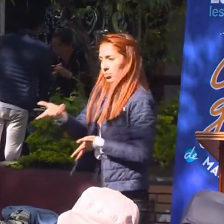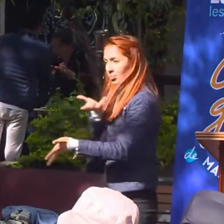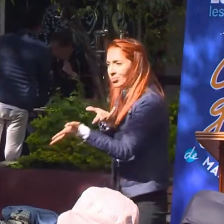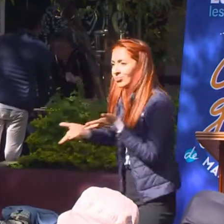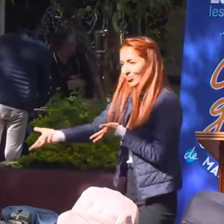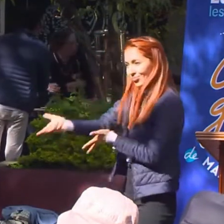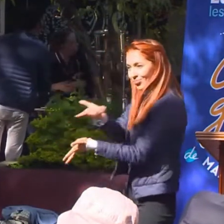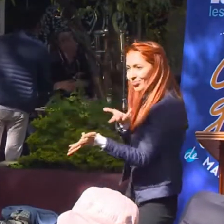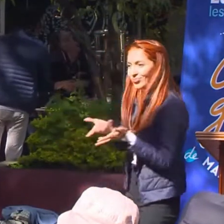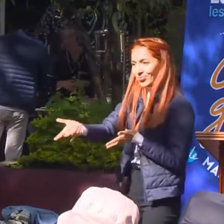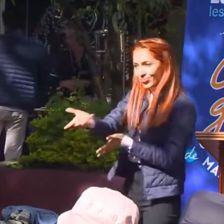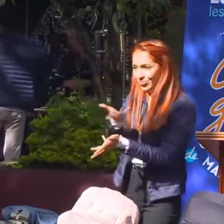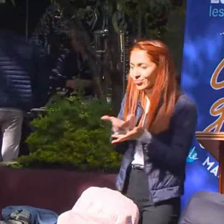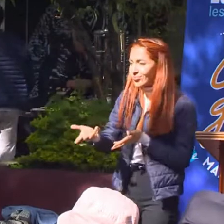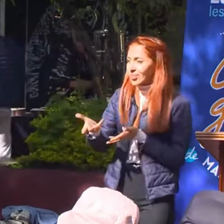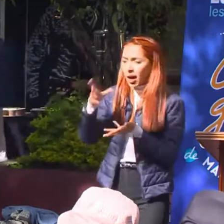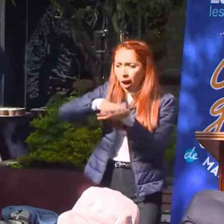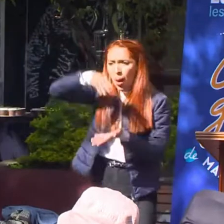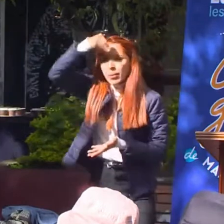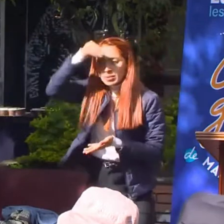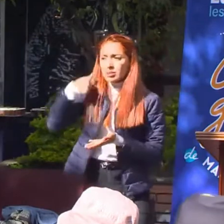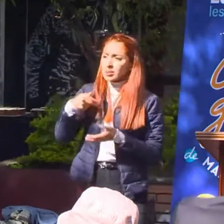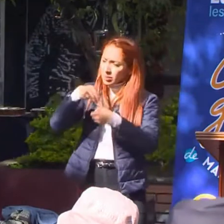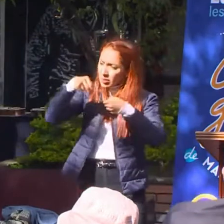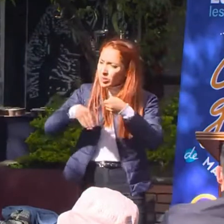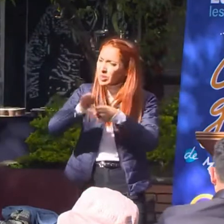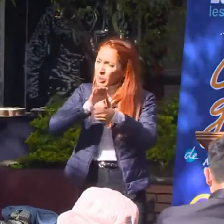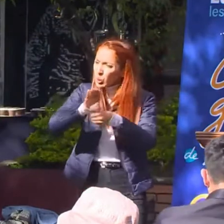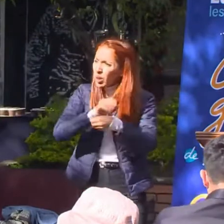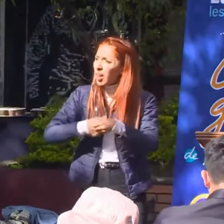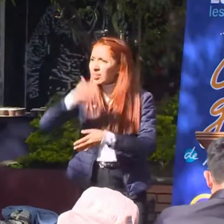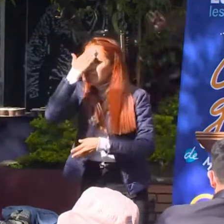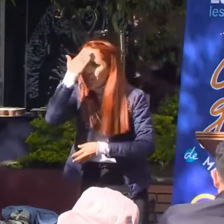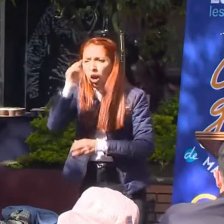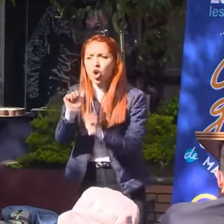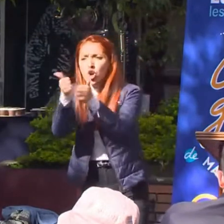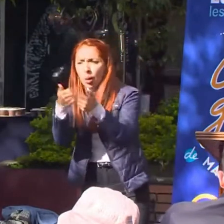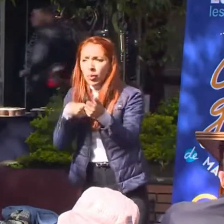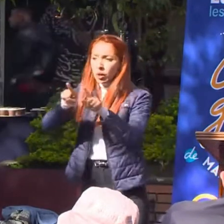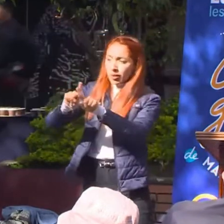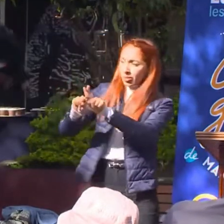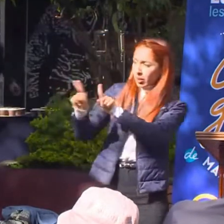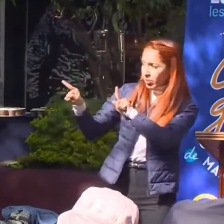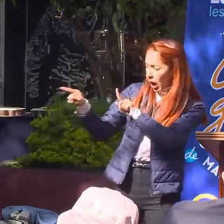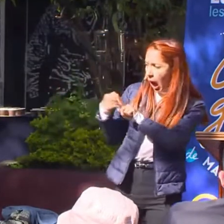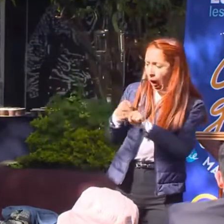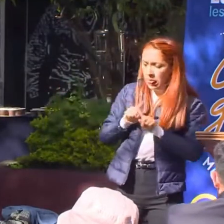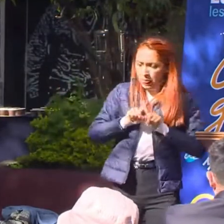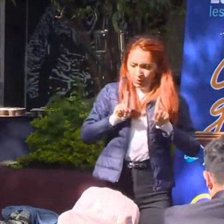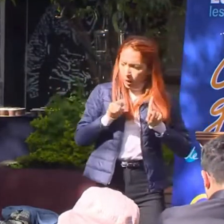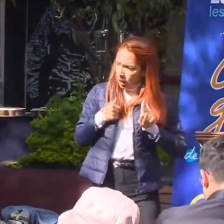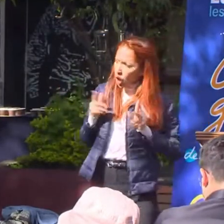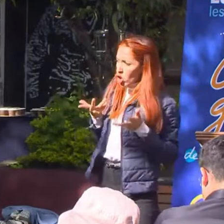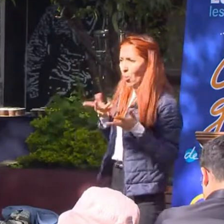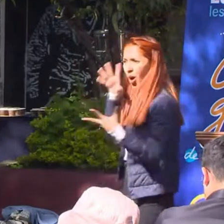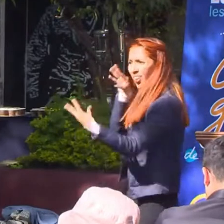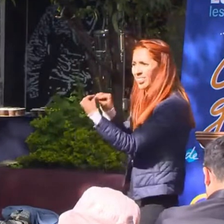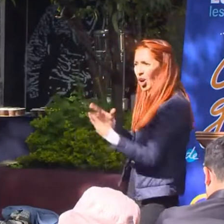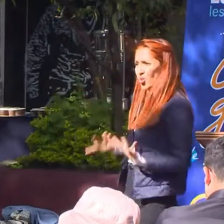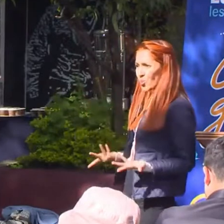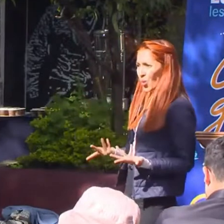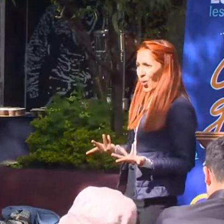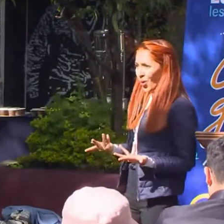y aprendiendo a ser ciudadanos en medio de la diferencia, en medio de las